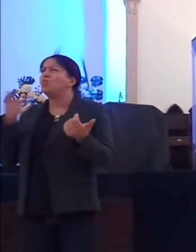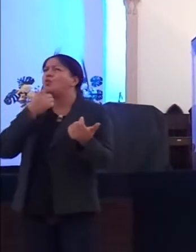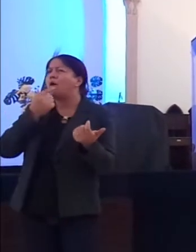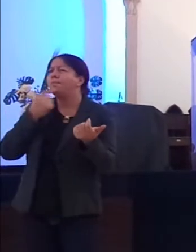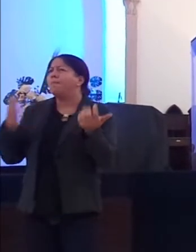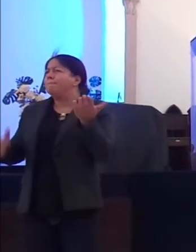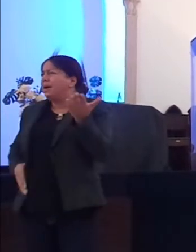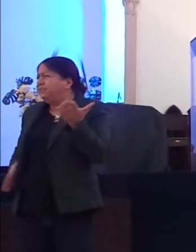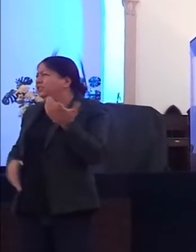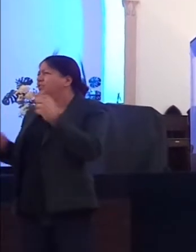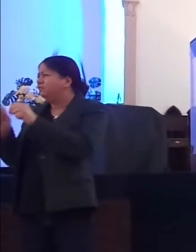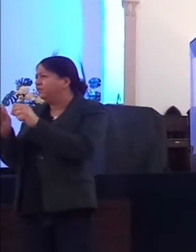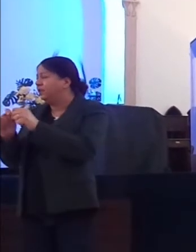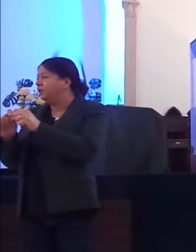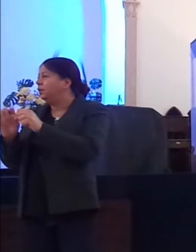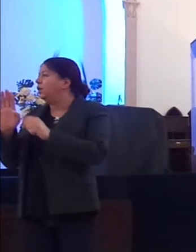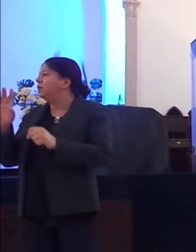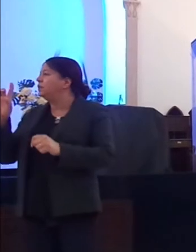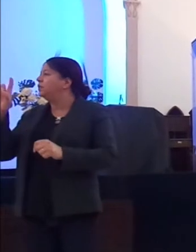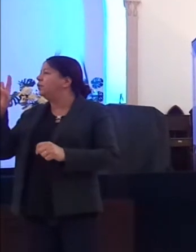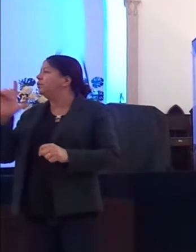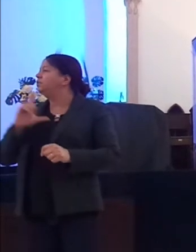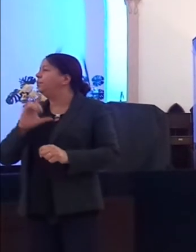tem uma proposta de redenção para ela.